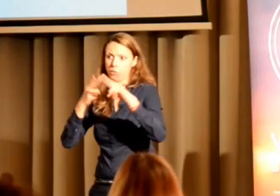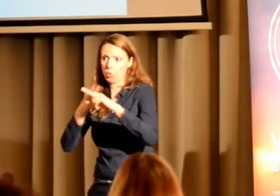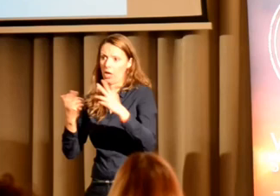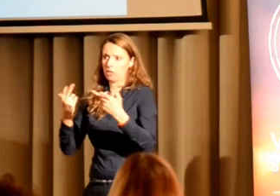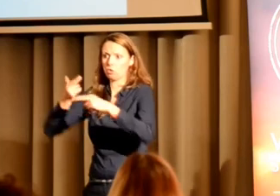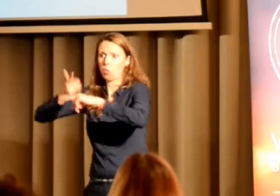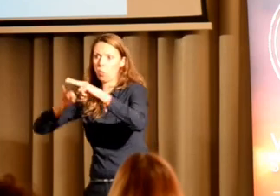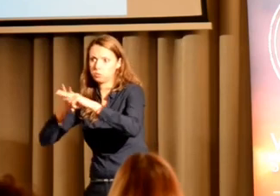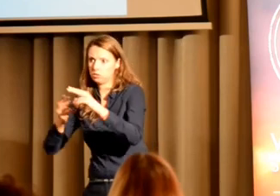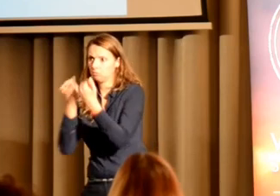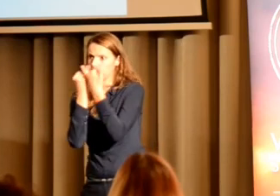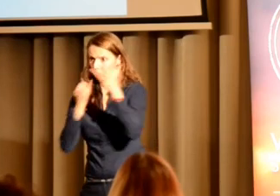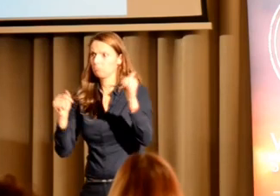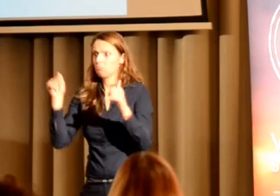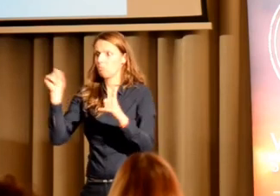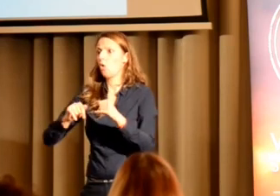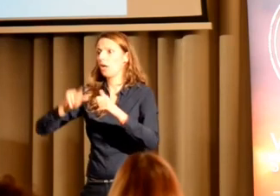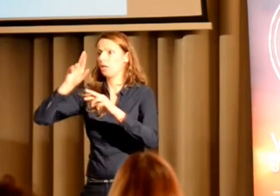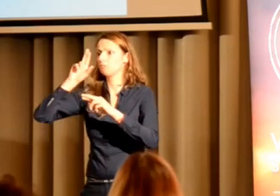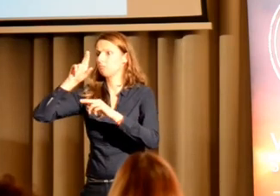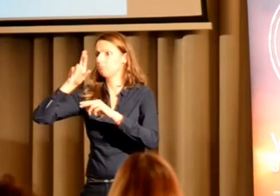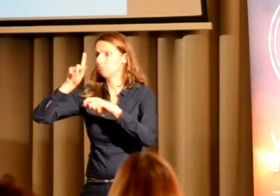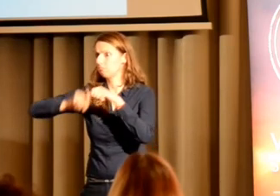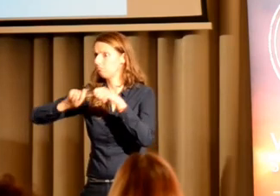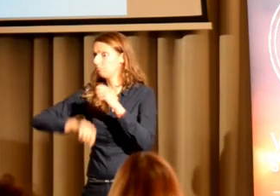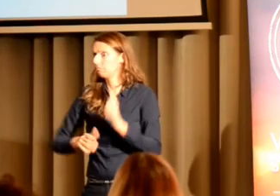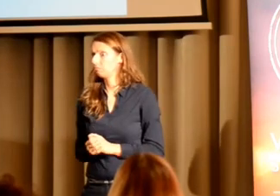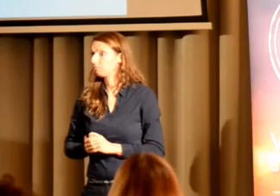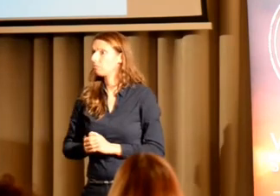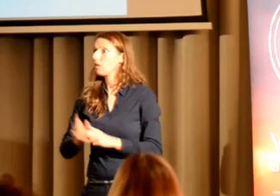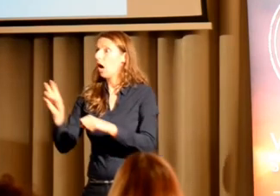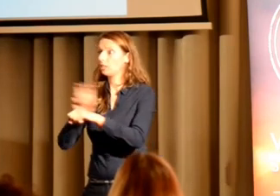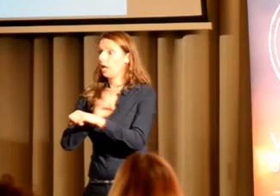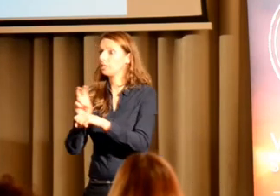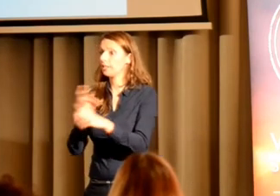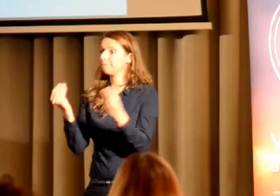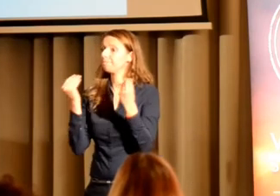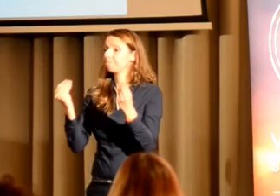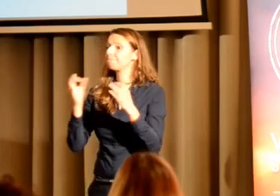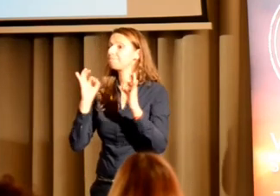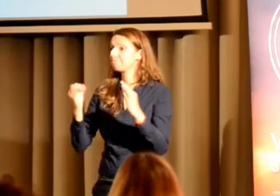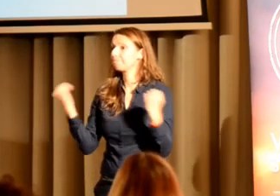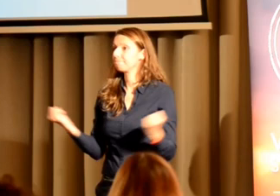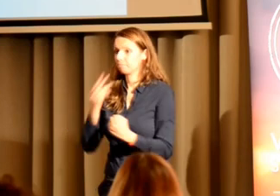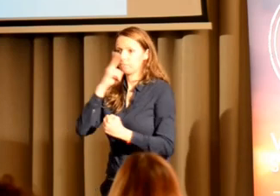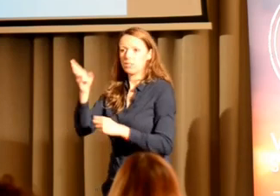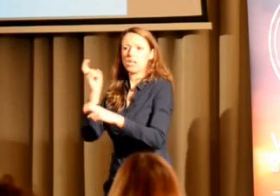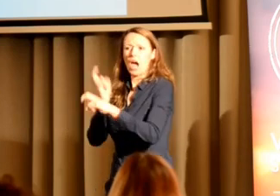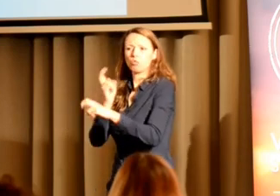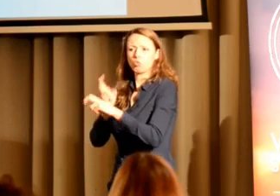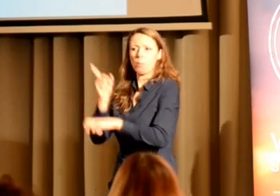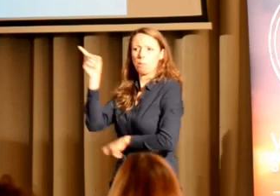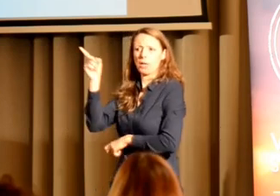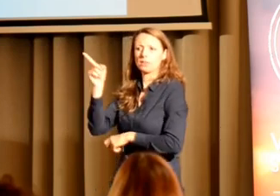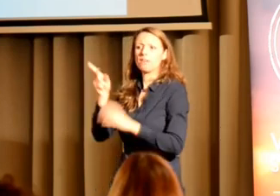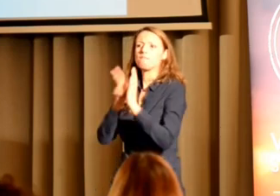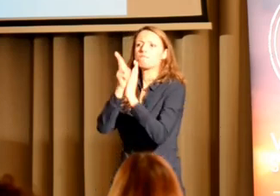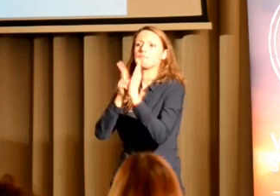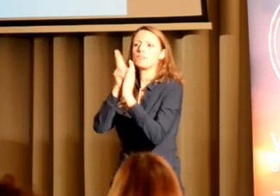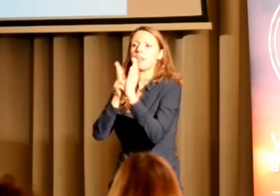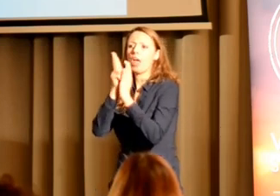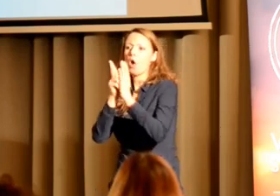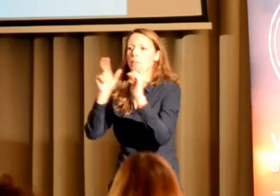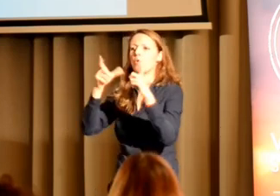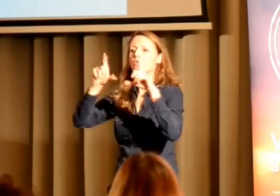tak dalej. I technika, która świetnie się sprawdza, czyli takie automatyczne wideopułapki